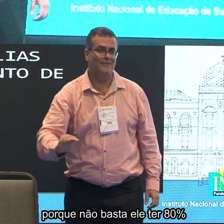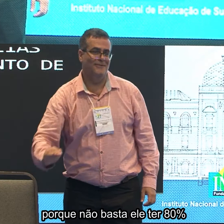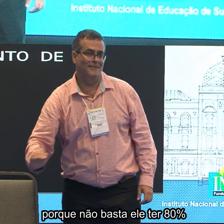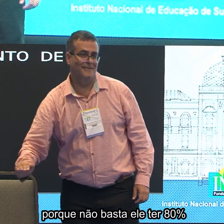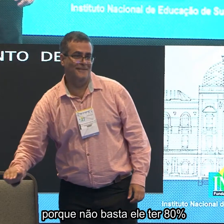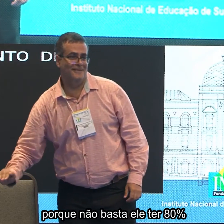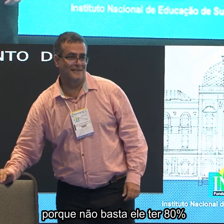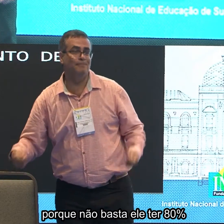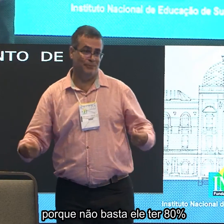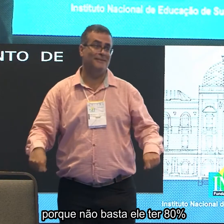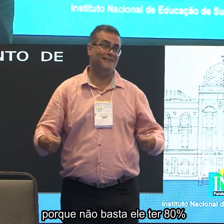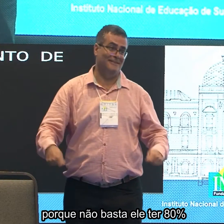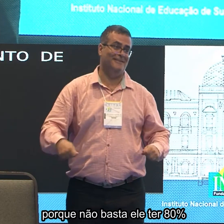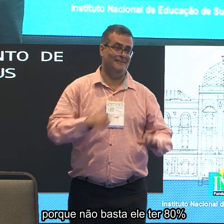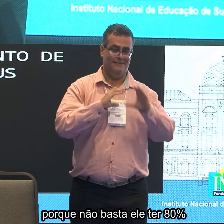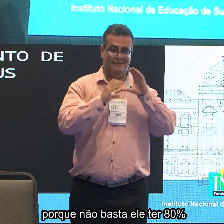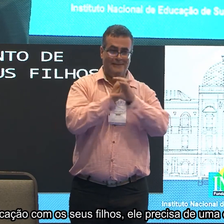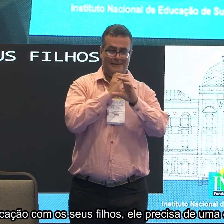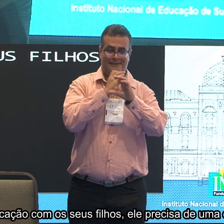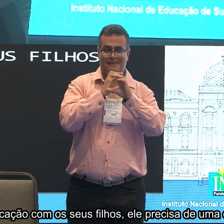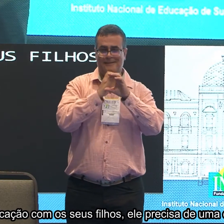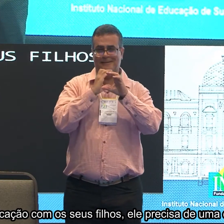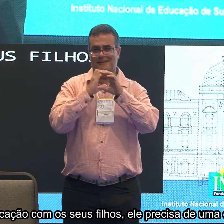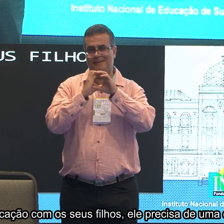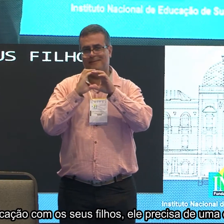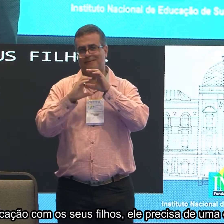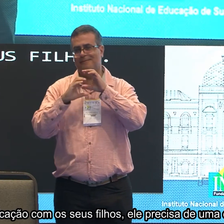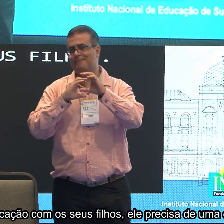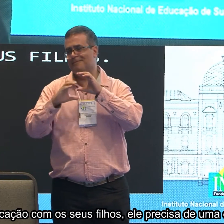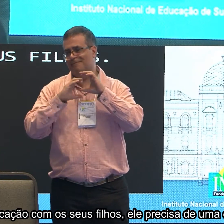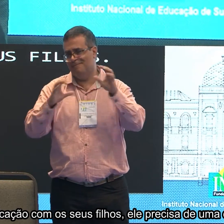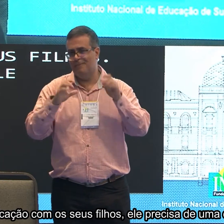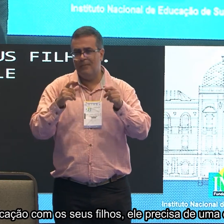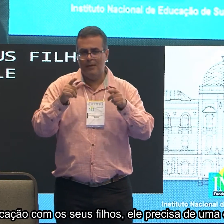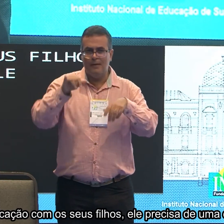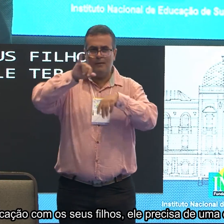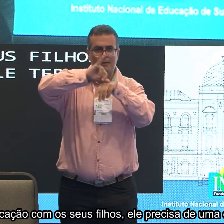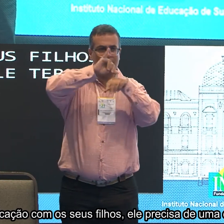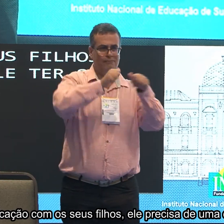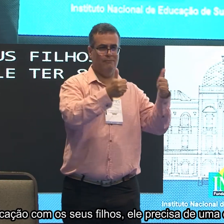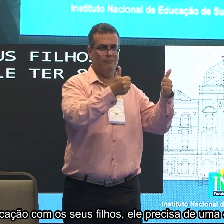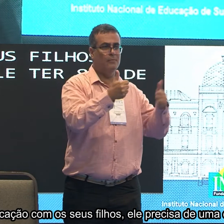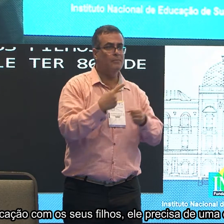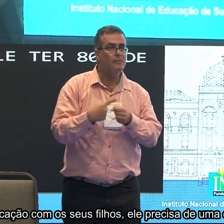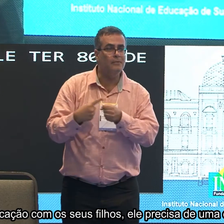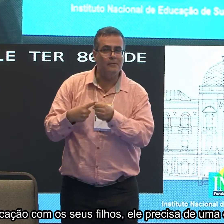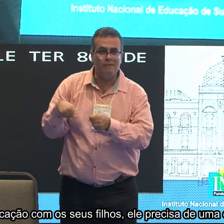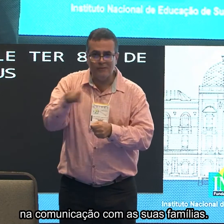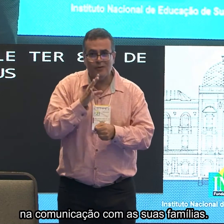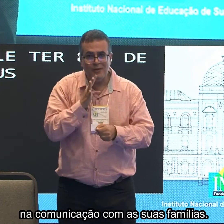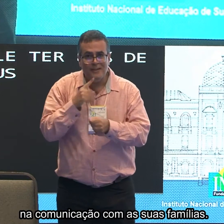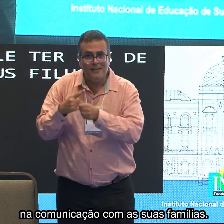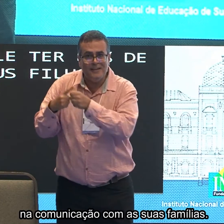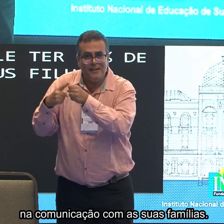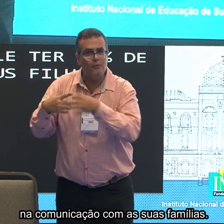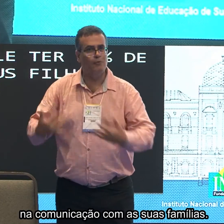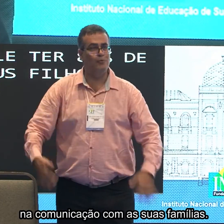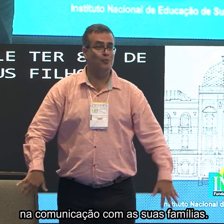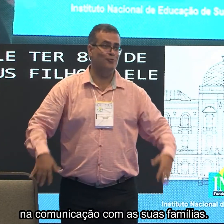não basta ele ter 80% de comunicação com os seus filhos, ele precisa de uma completude na comunicação com suas